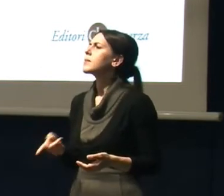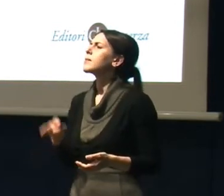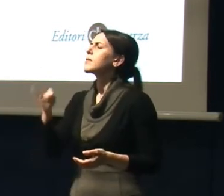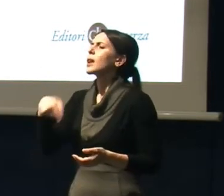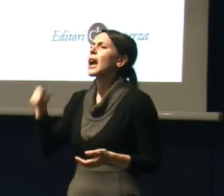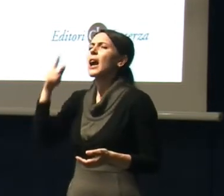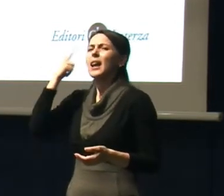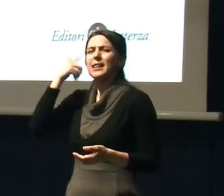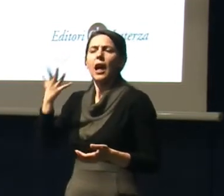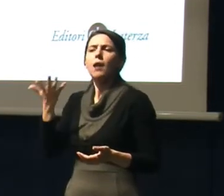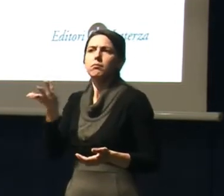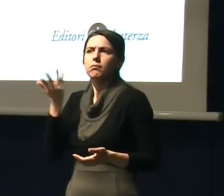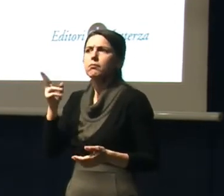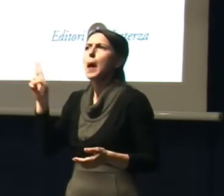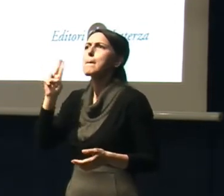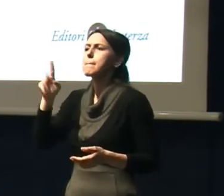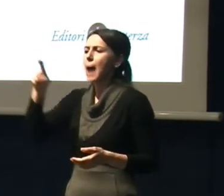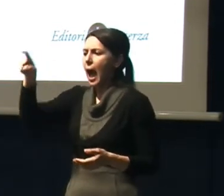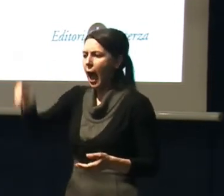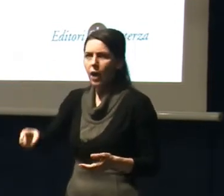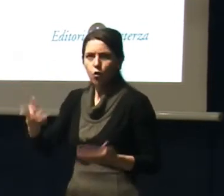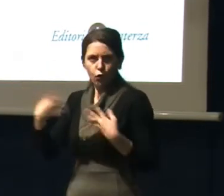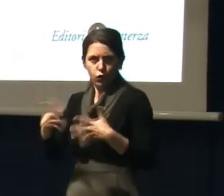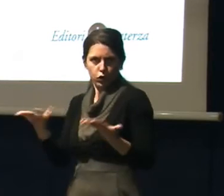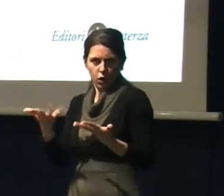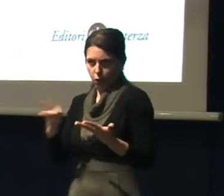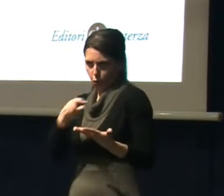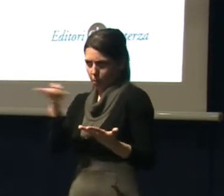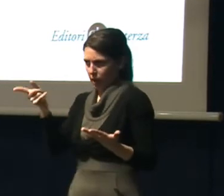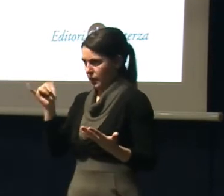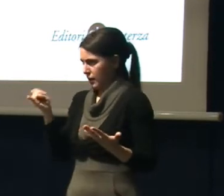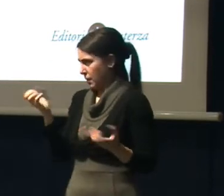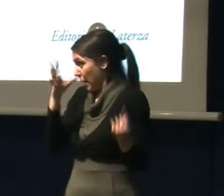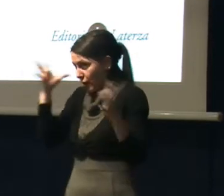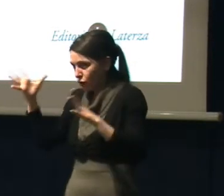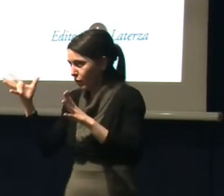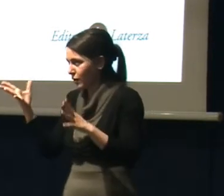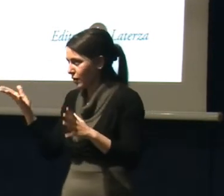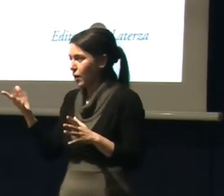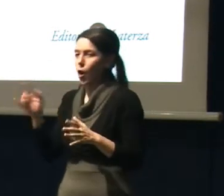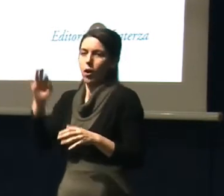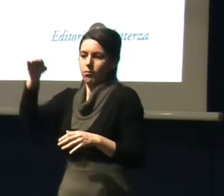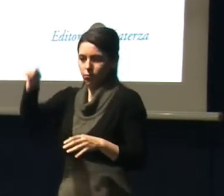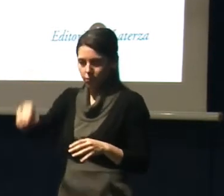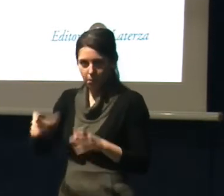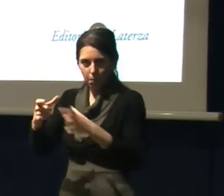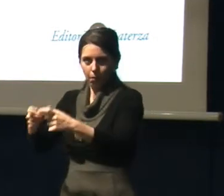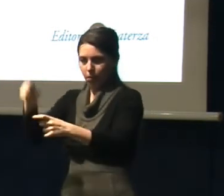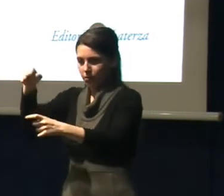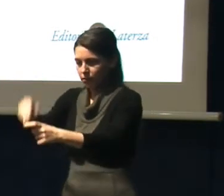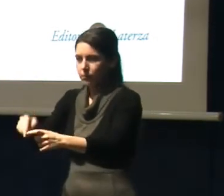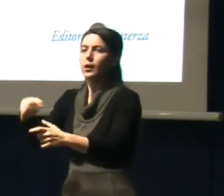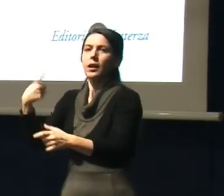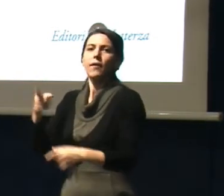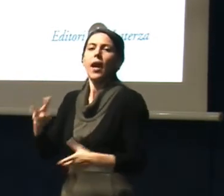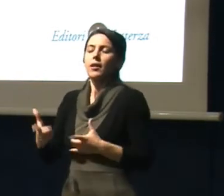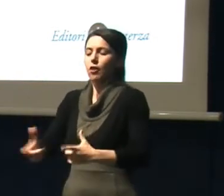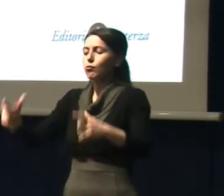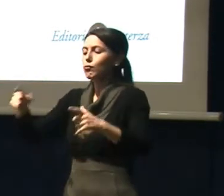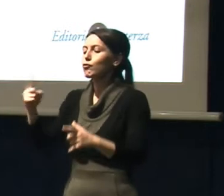come funziona uno sciacquone immagino di si no spingete bottone e lo sciarpone